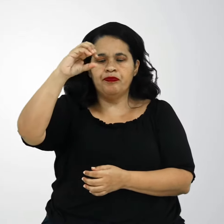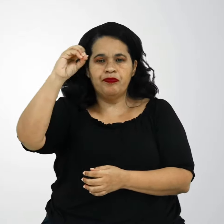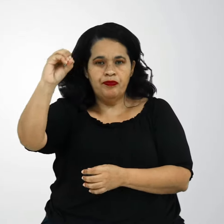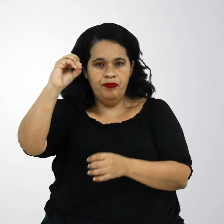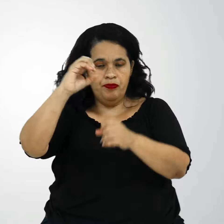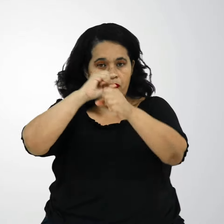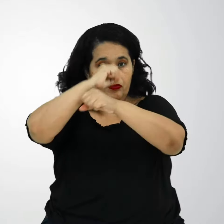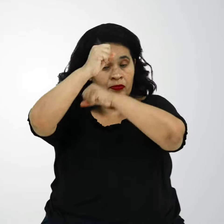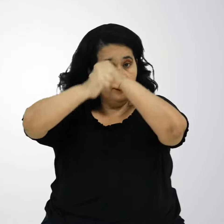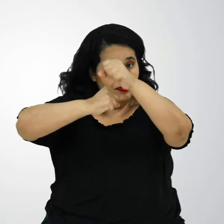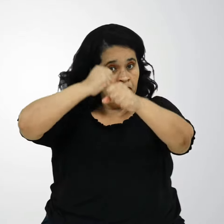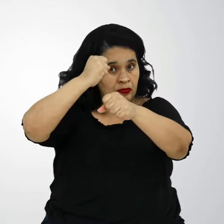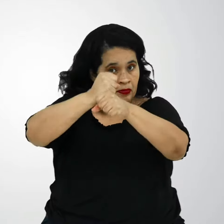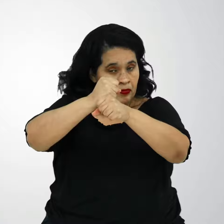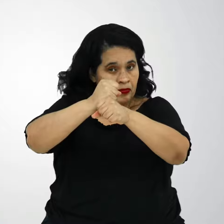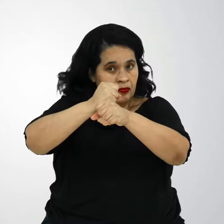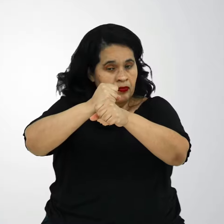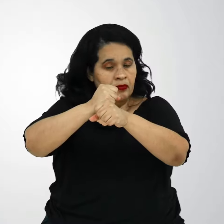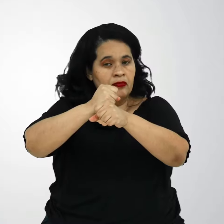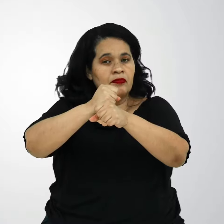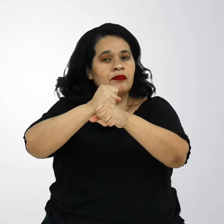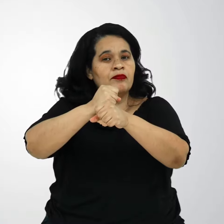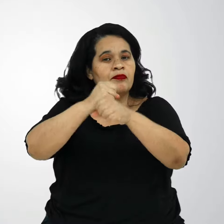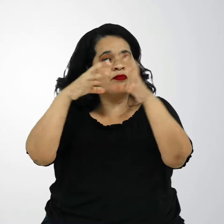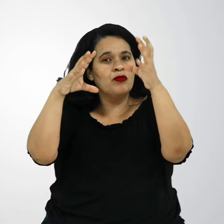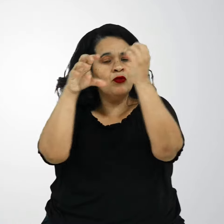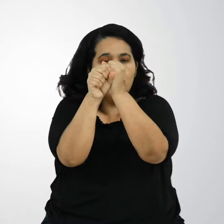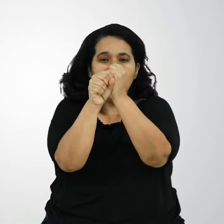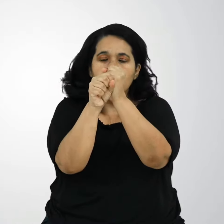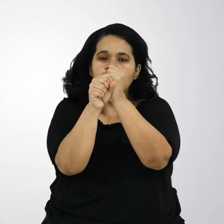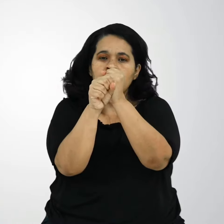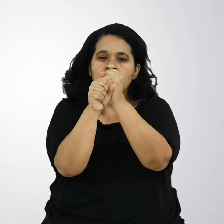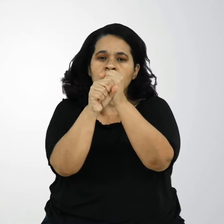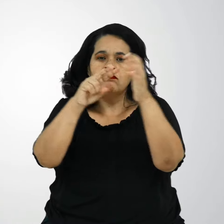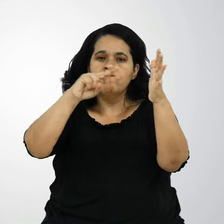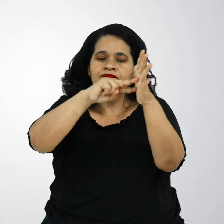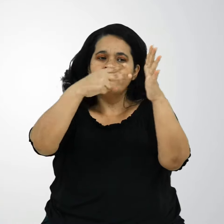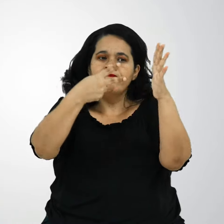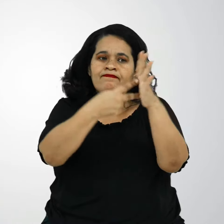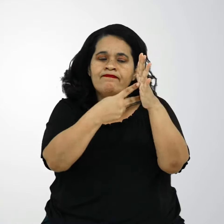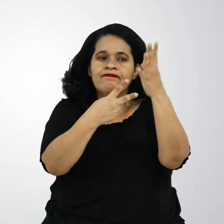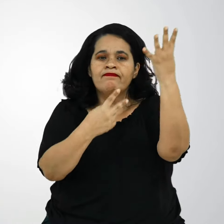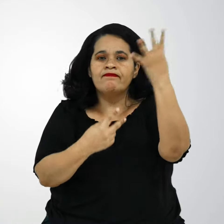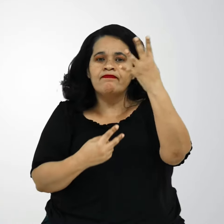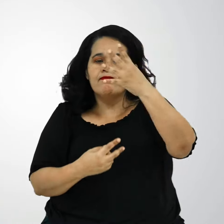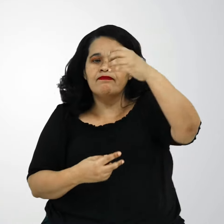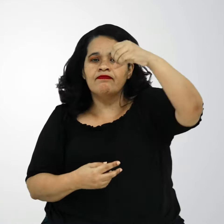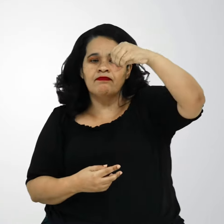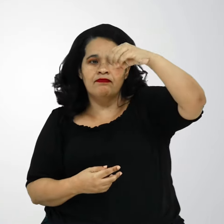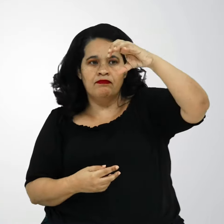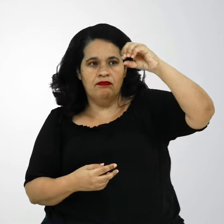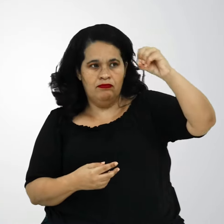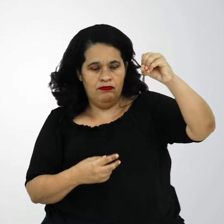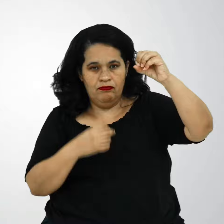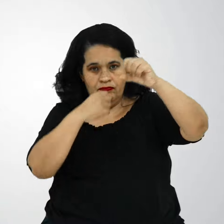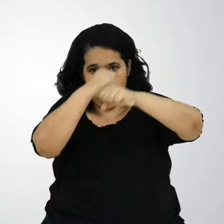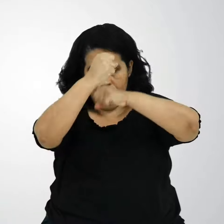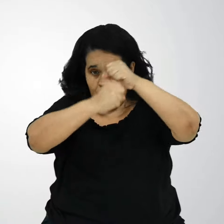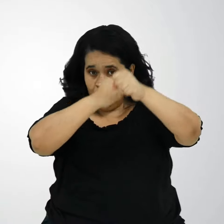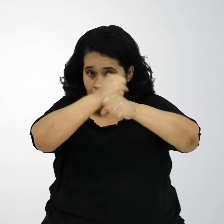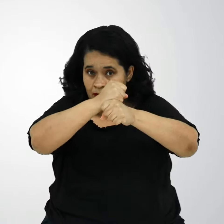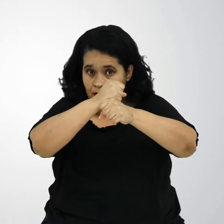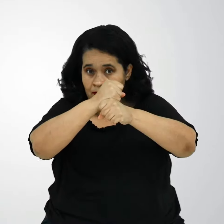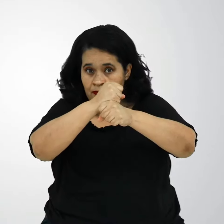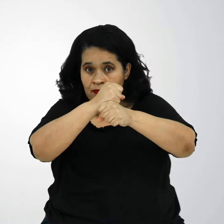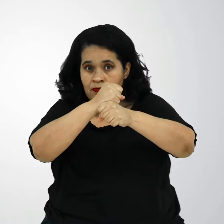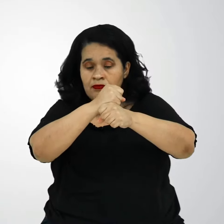conta, a relação dia-ano e calcula que diz respeito a 490 anos e que, em tese, terminaria com a